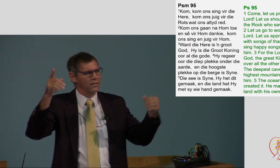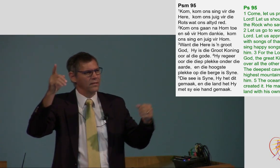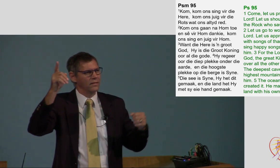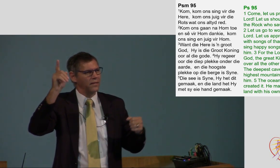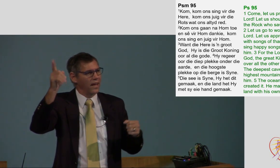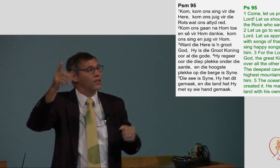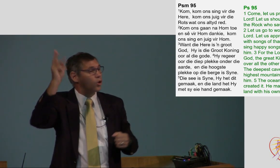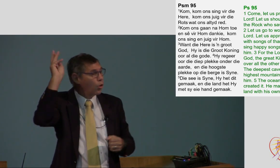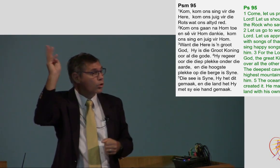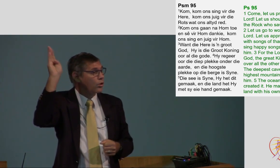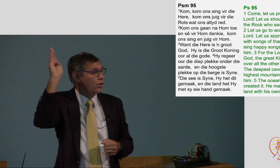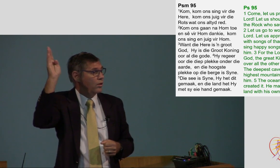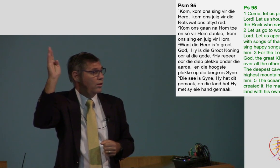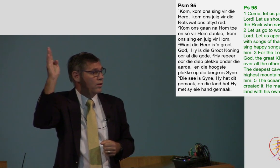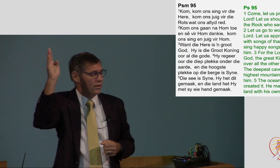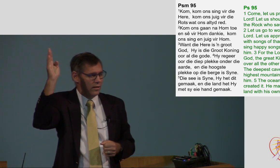Hy is God.